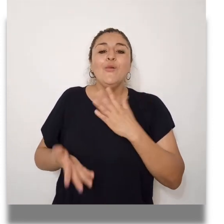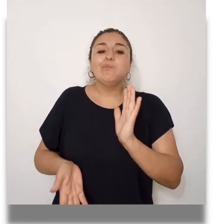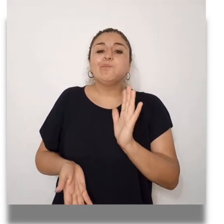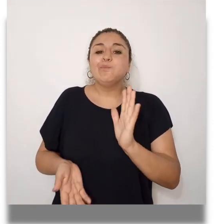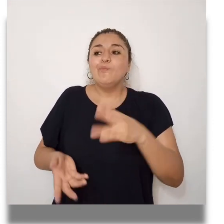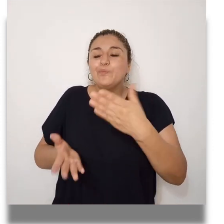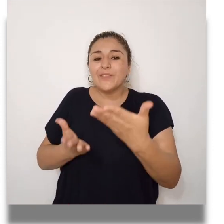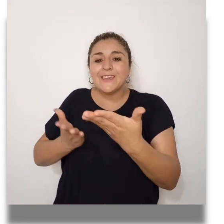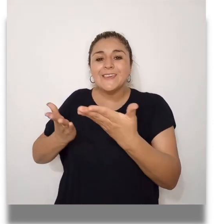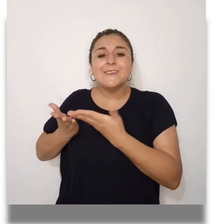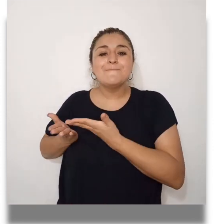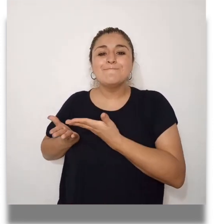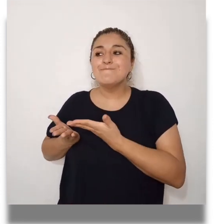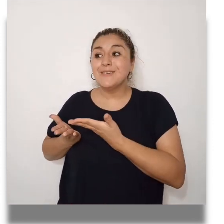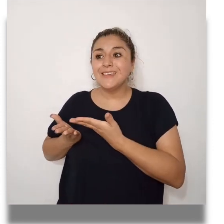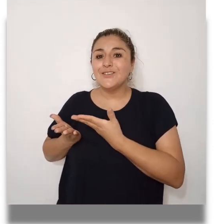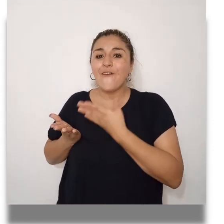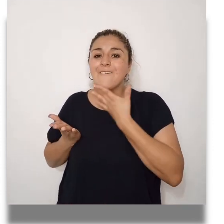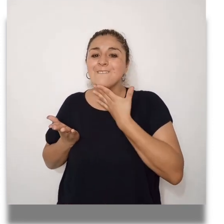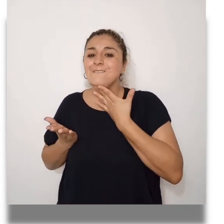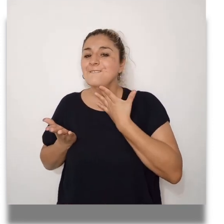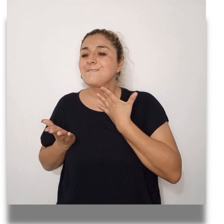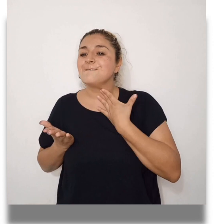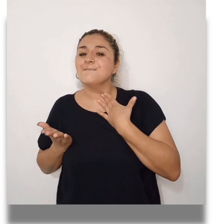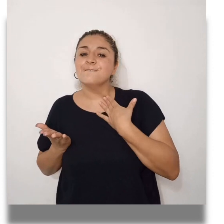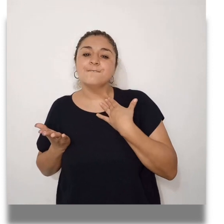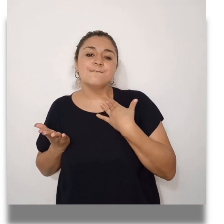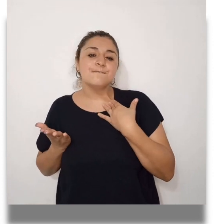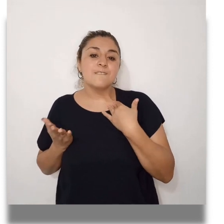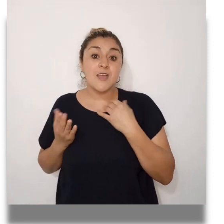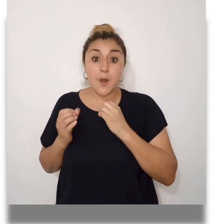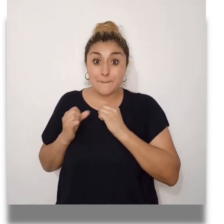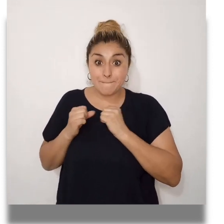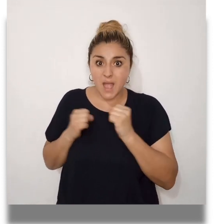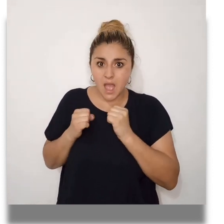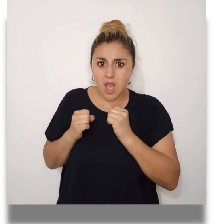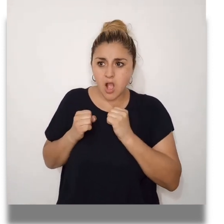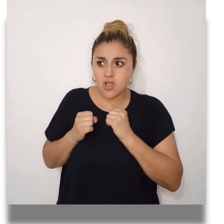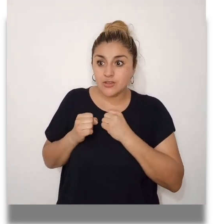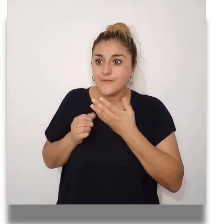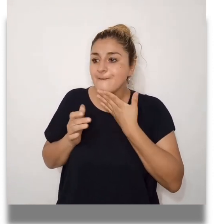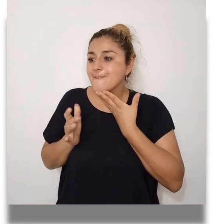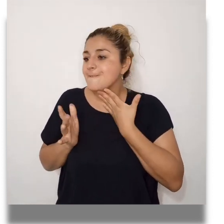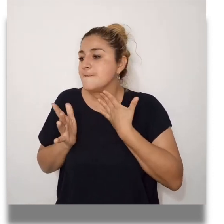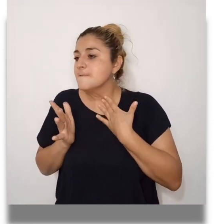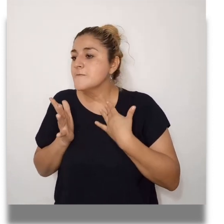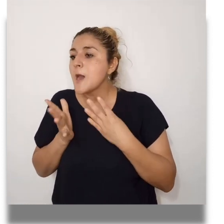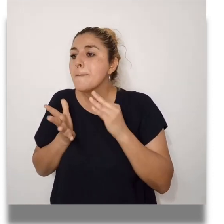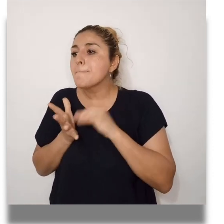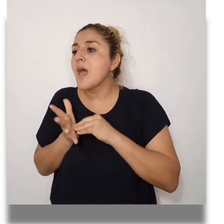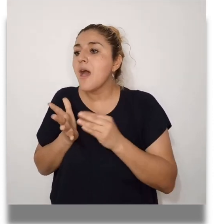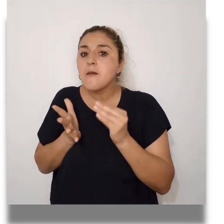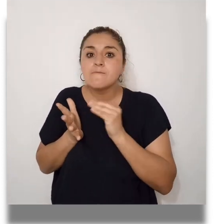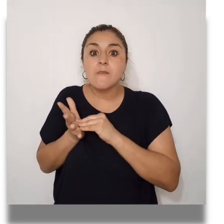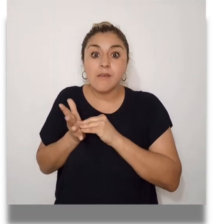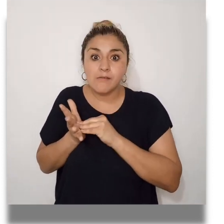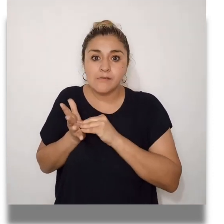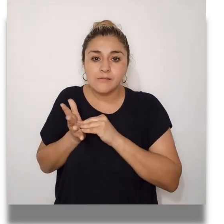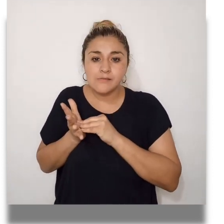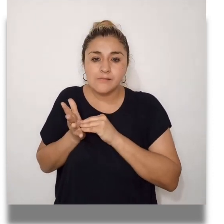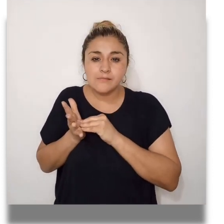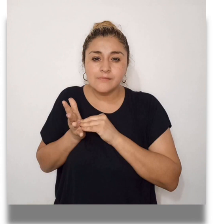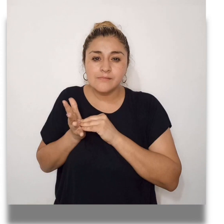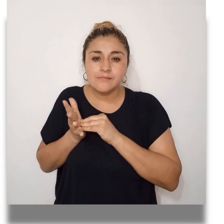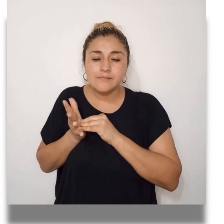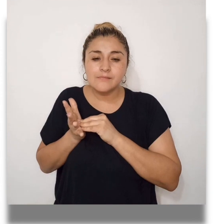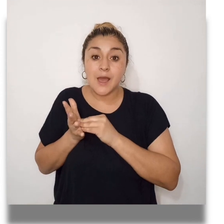con deseos injustos. Celui qui a créé le plaisir, c'est Dieu. Aquel que creó el placer